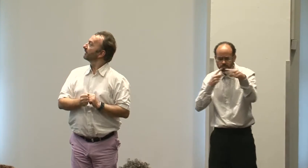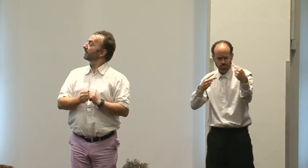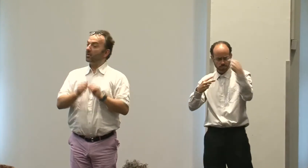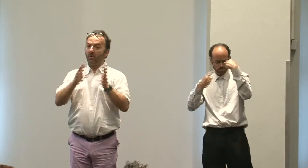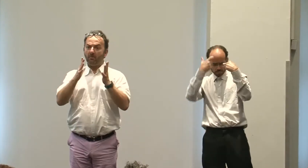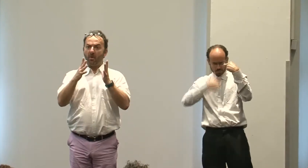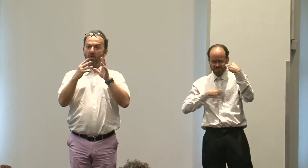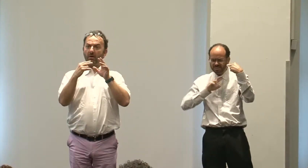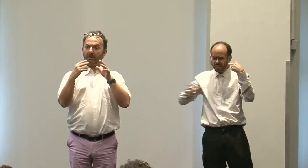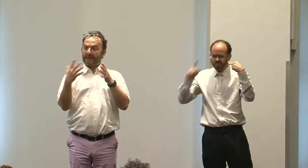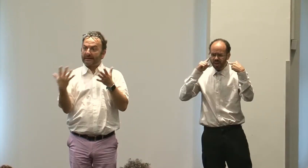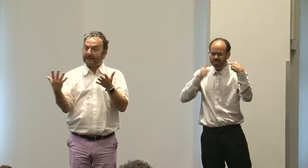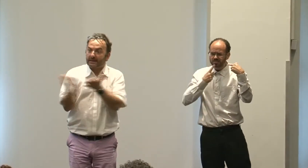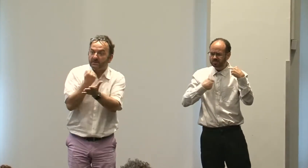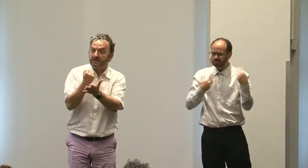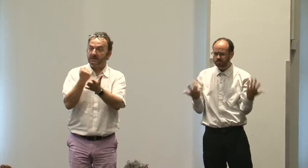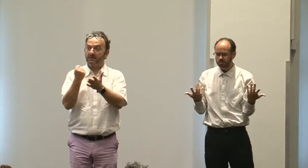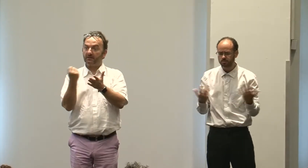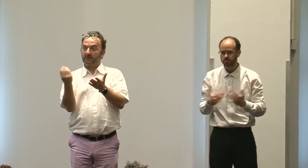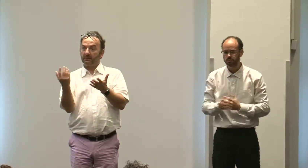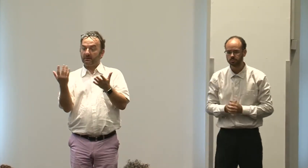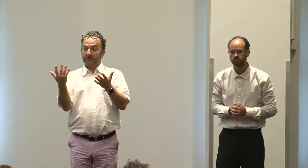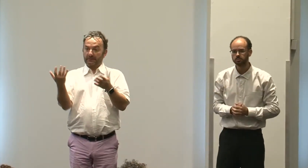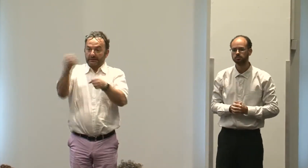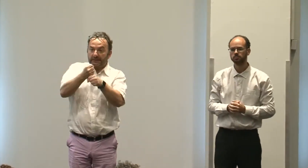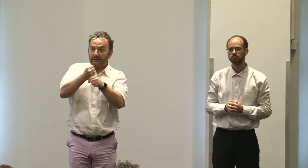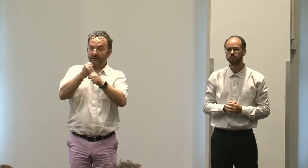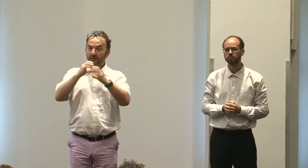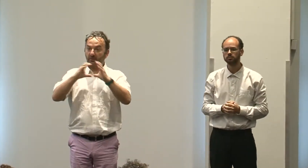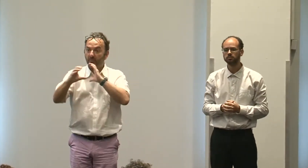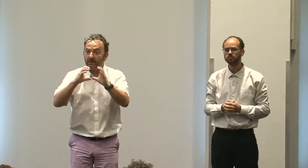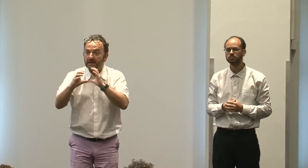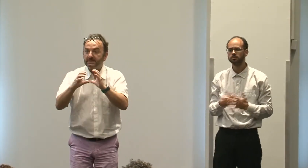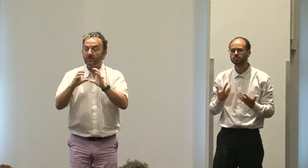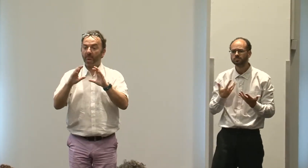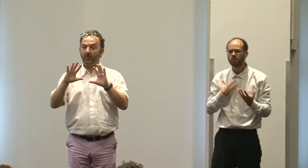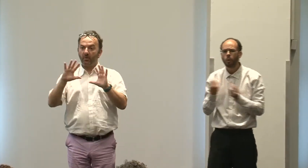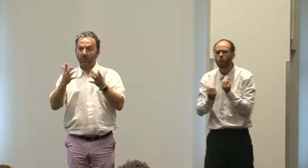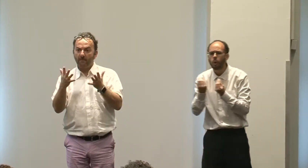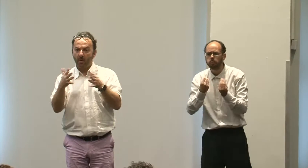minha família, a minha família me via como diferente.